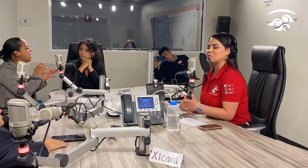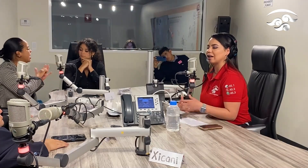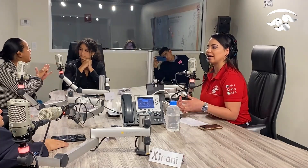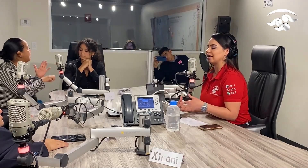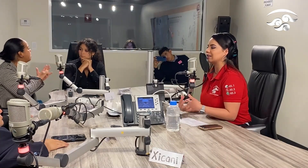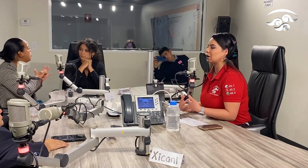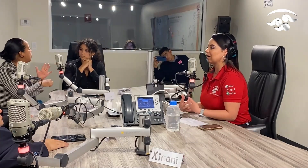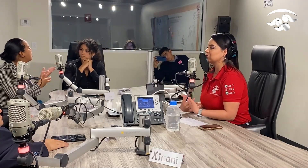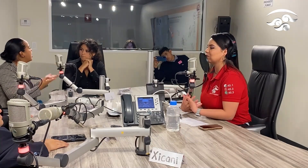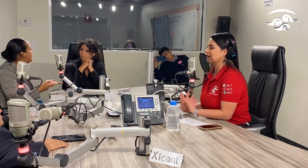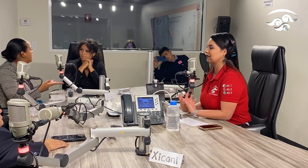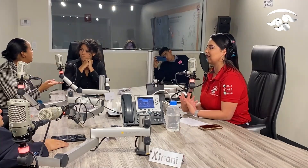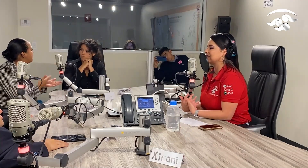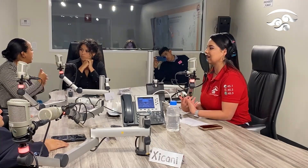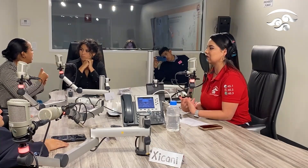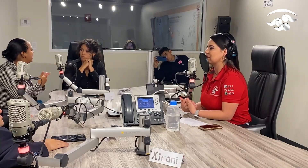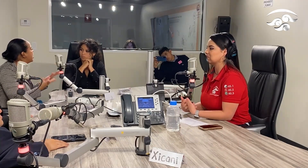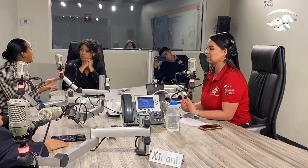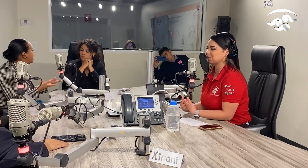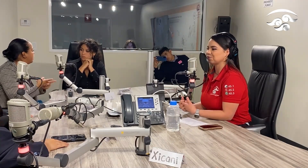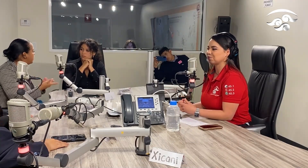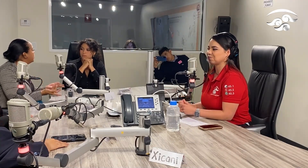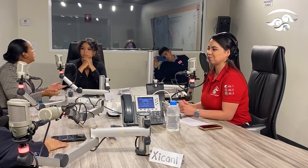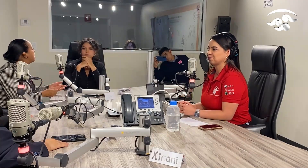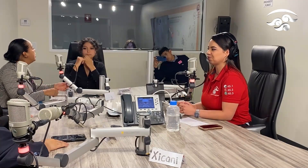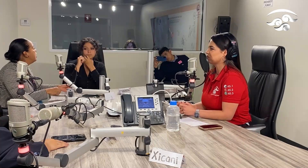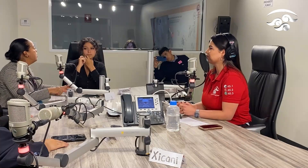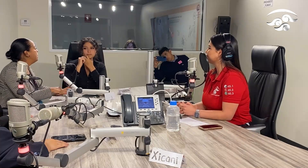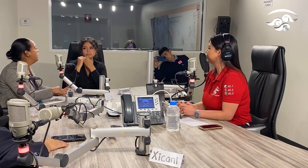como para que trabajen su agenda legislativa?